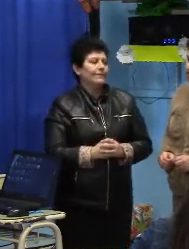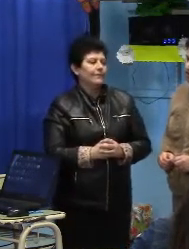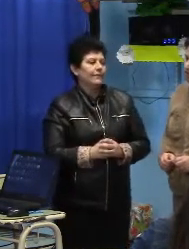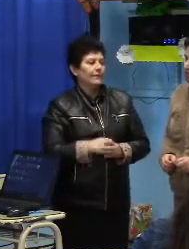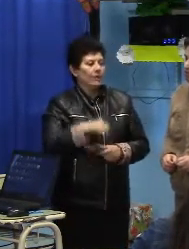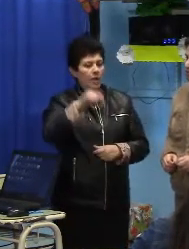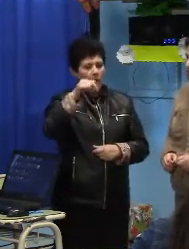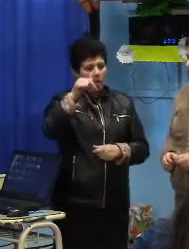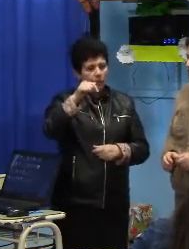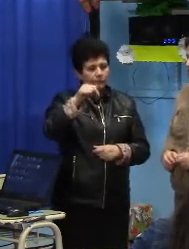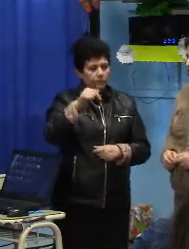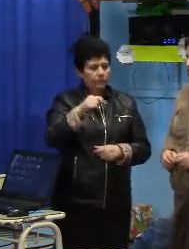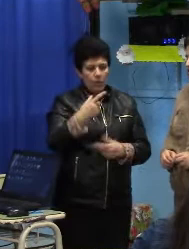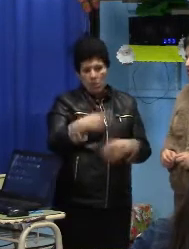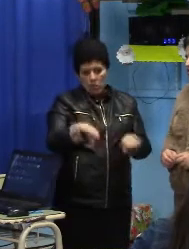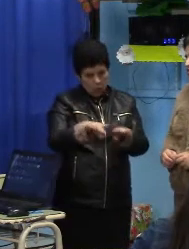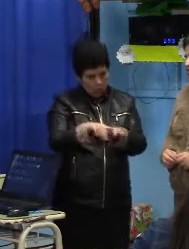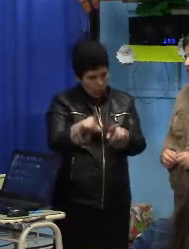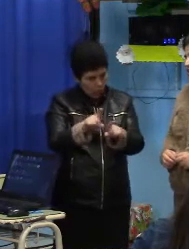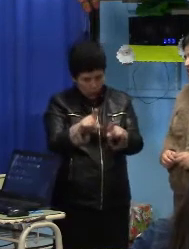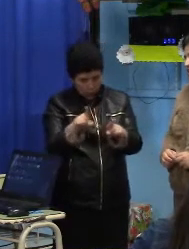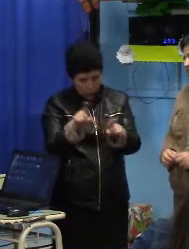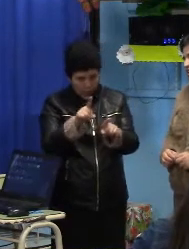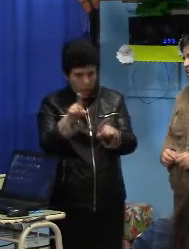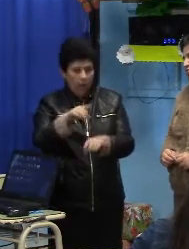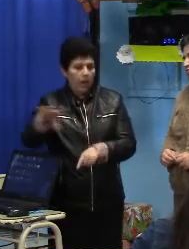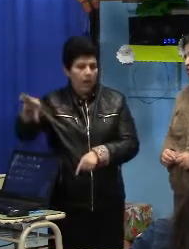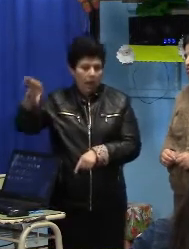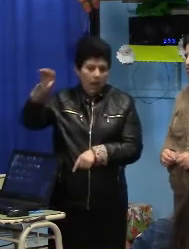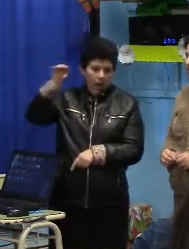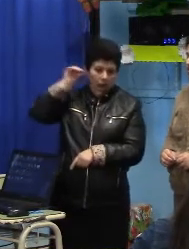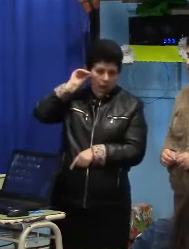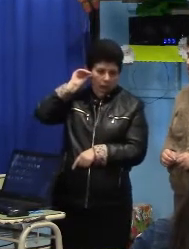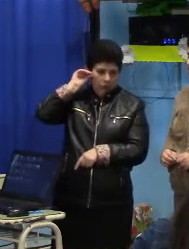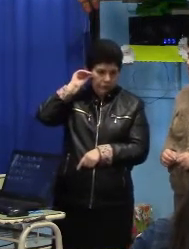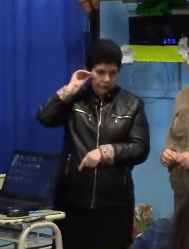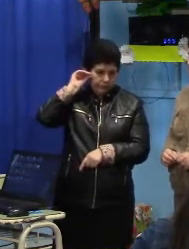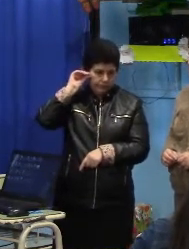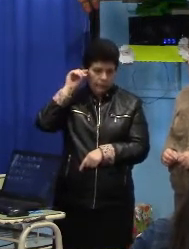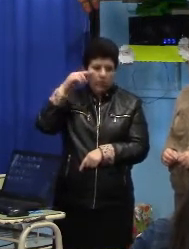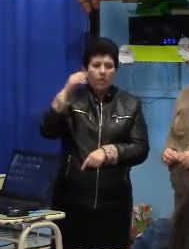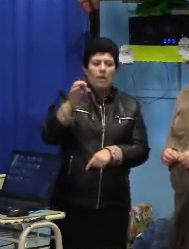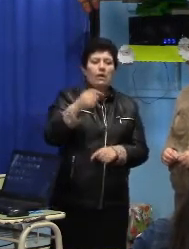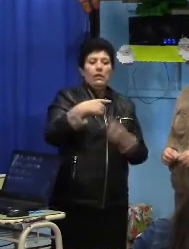Ahora, no es lo mismo el audio, y esto sí, que el audiovisual.